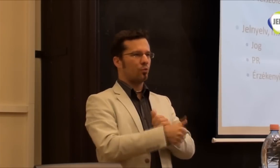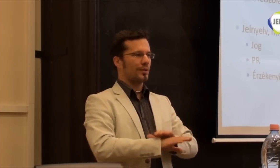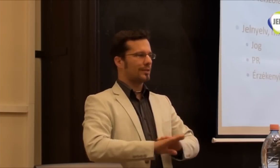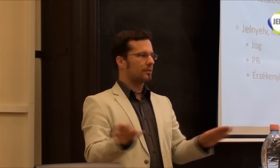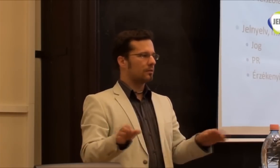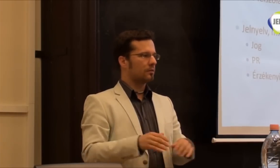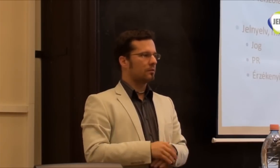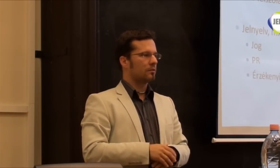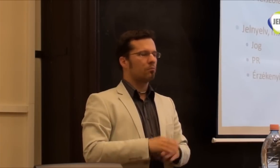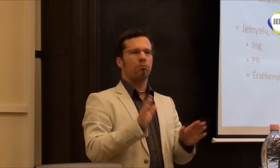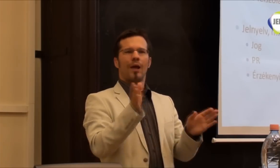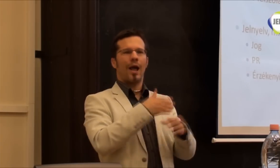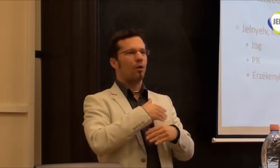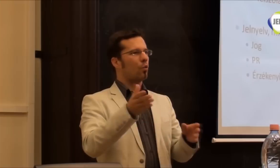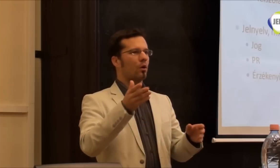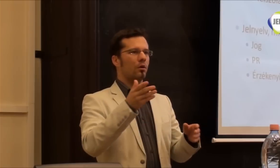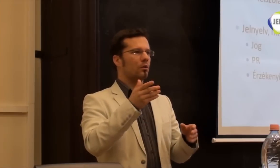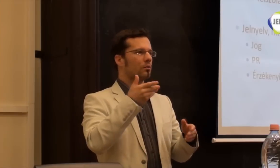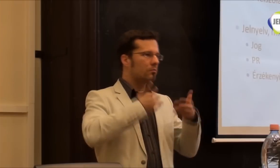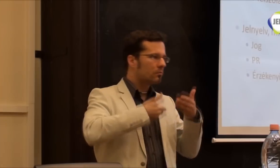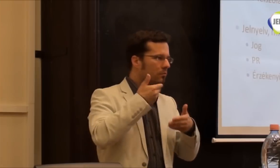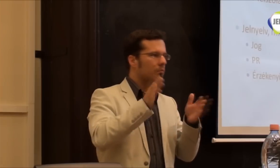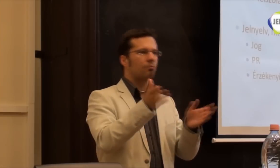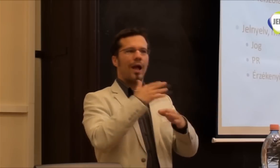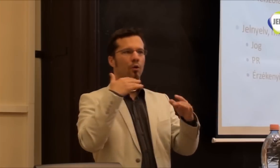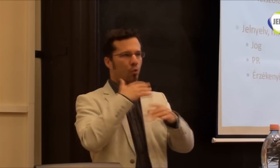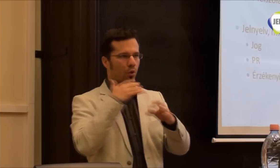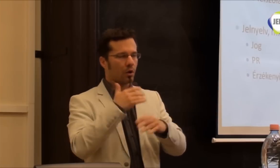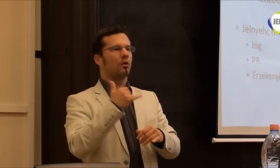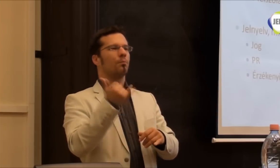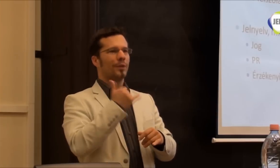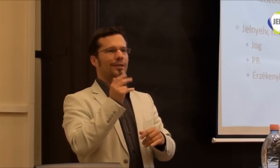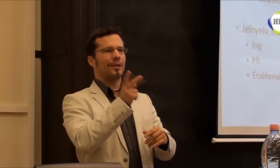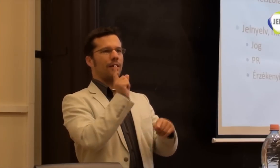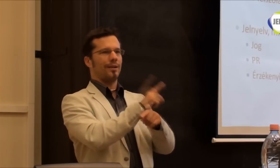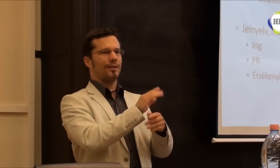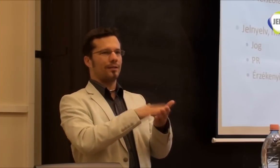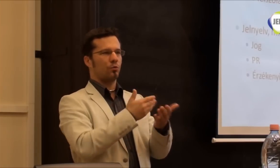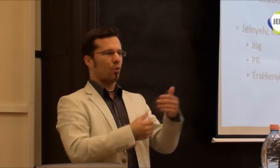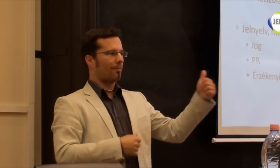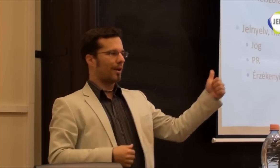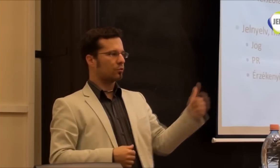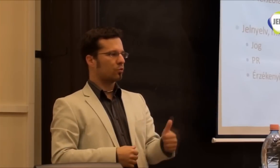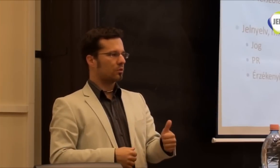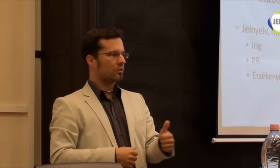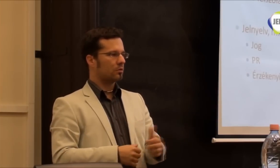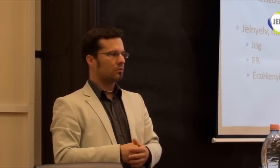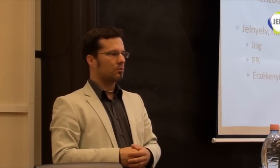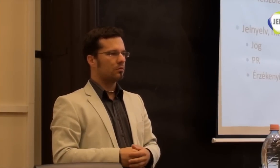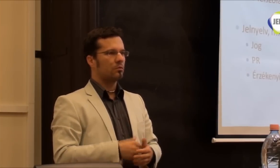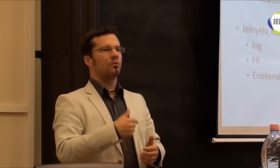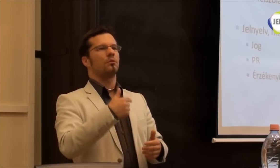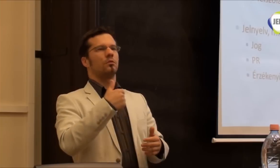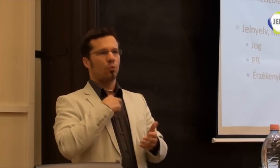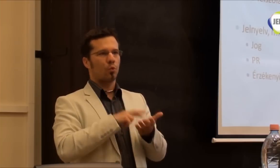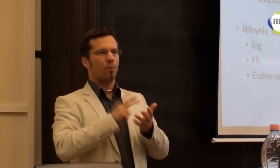Nem lehet kikerülni ezt. Bárhol, bármilyen tárgyaláson, megbeszélésen mindig tolmáccsal jelenek